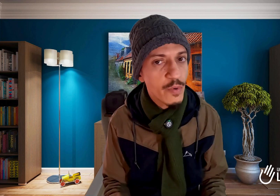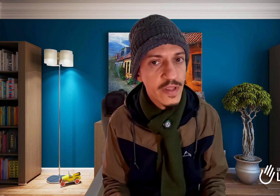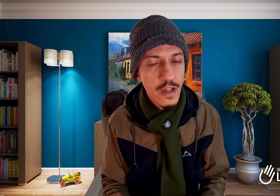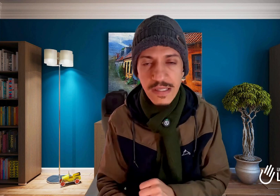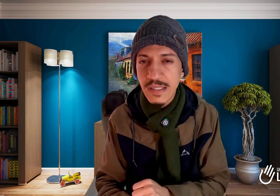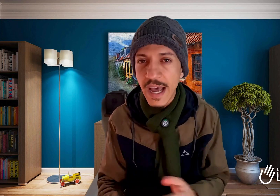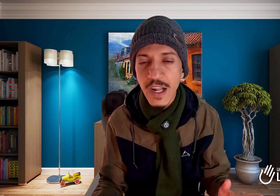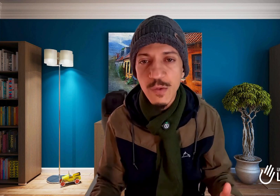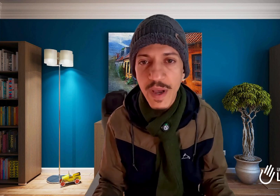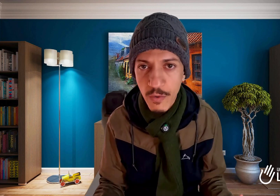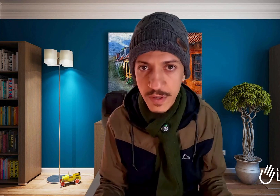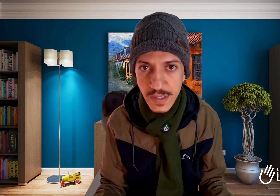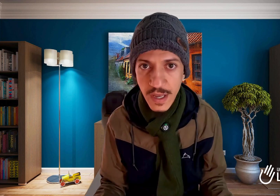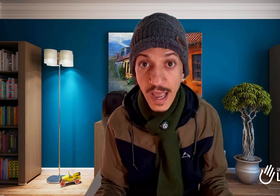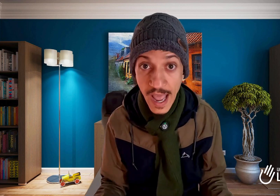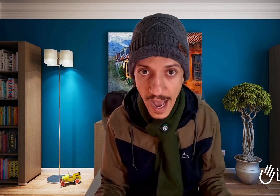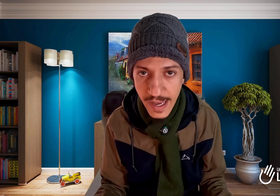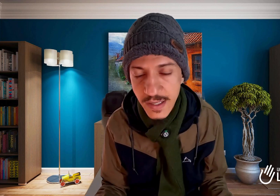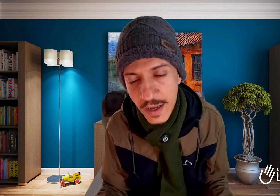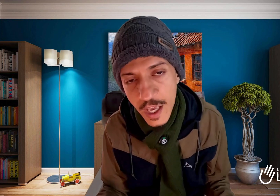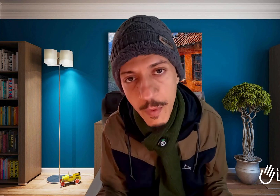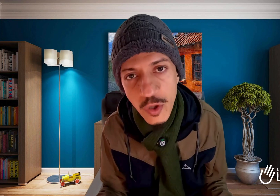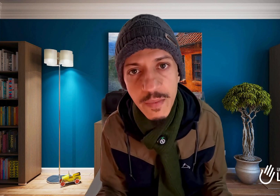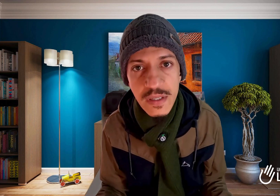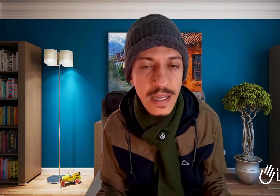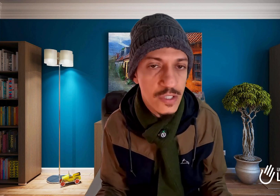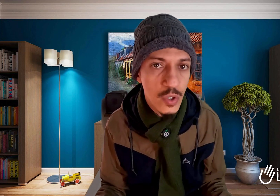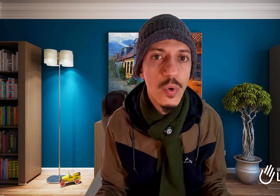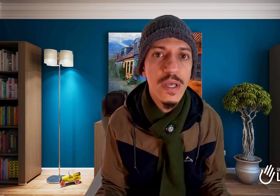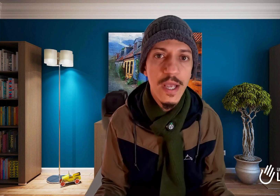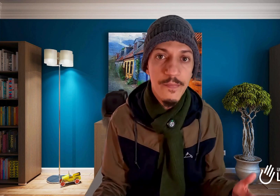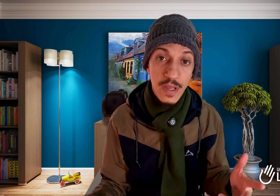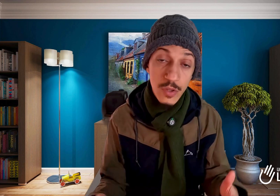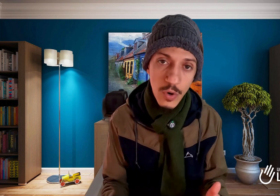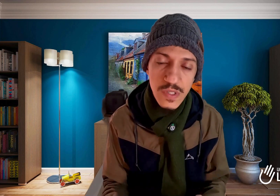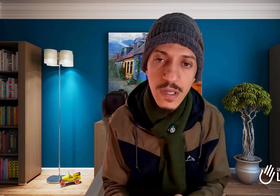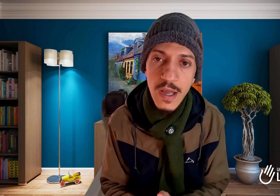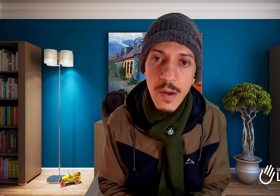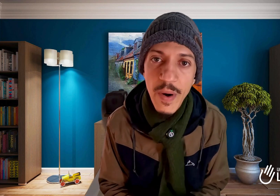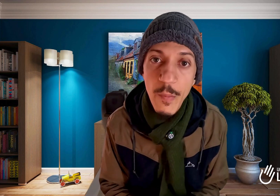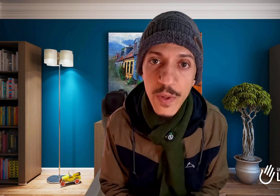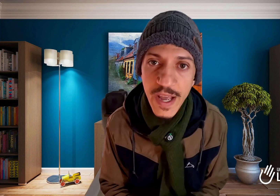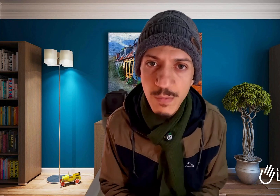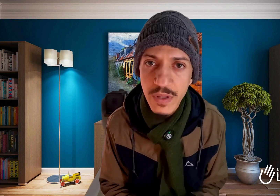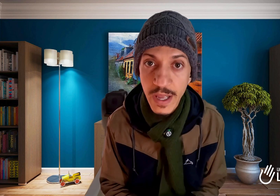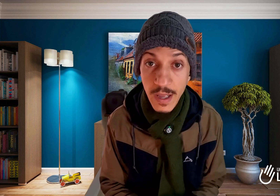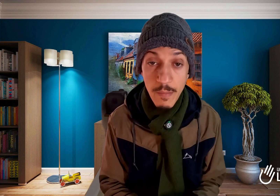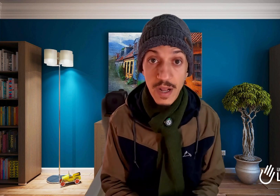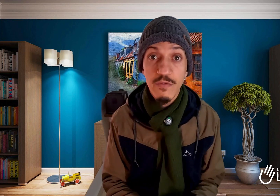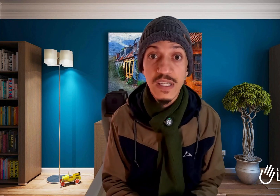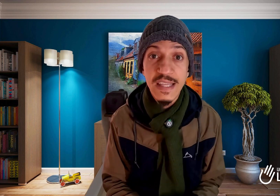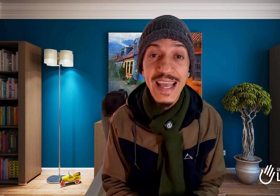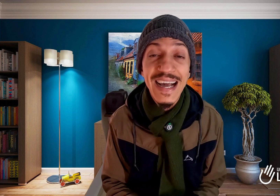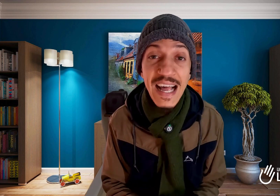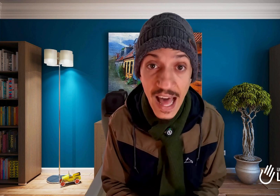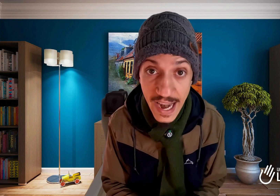uma série de perguntas reais que meu time selecionou aqui e trouxe para eu poder responder, para que você tenha clareza